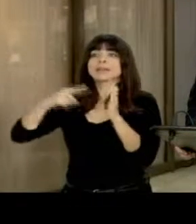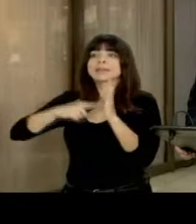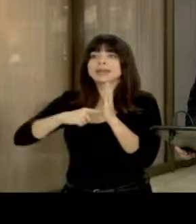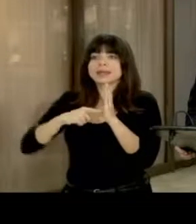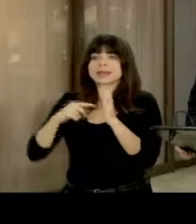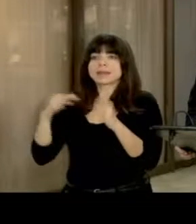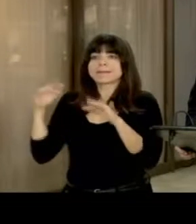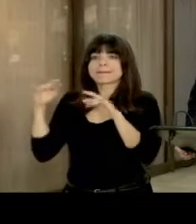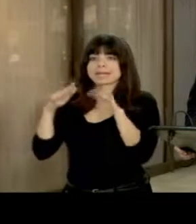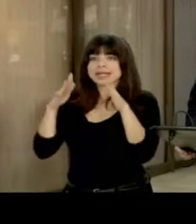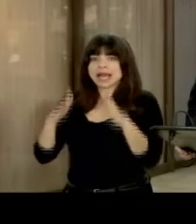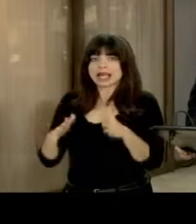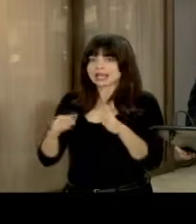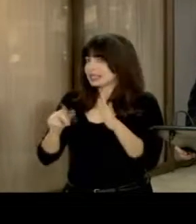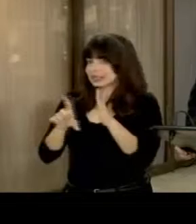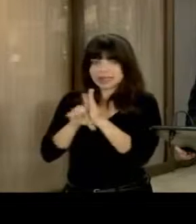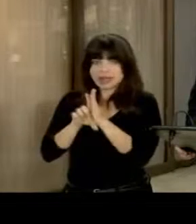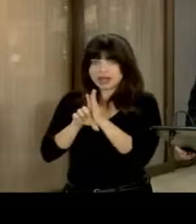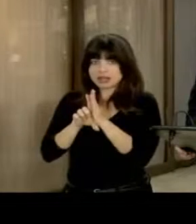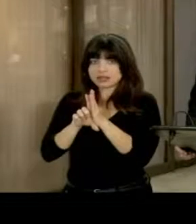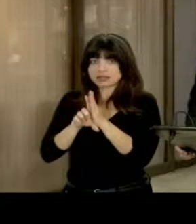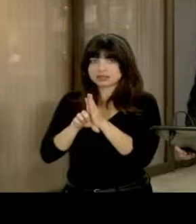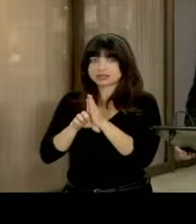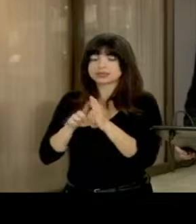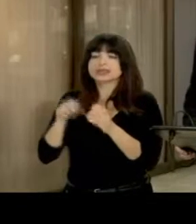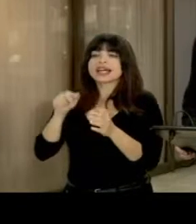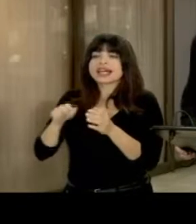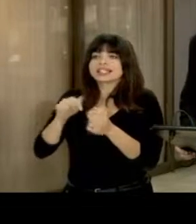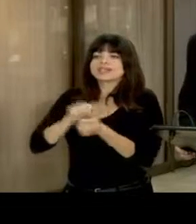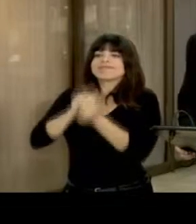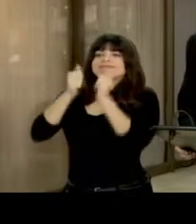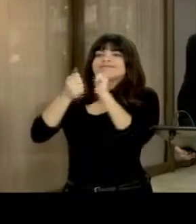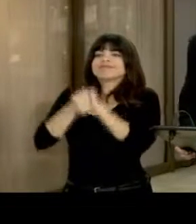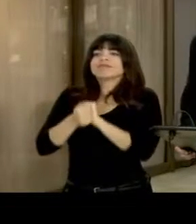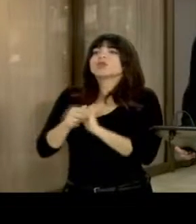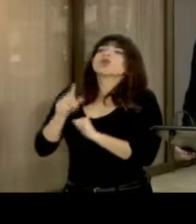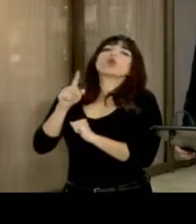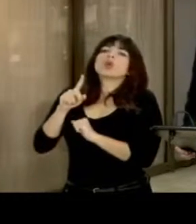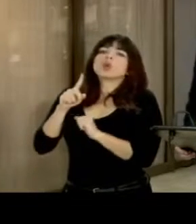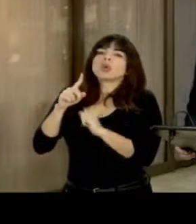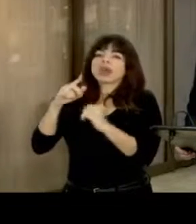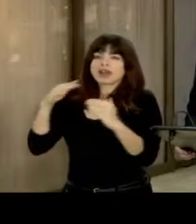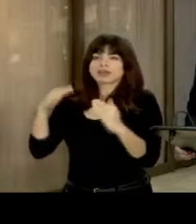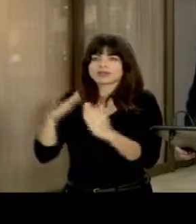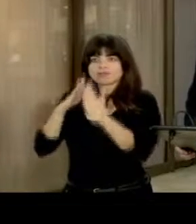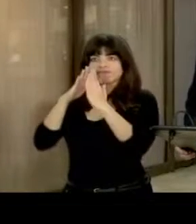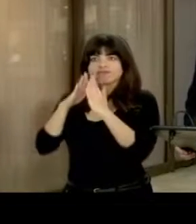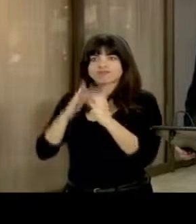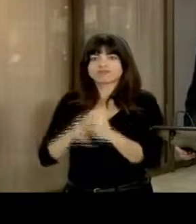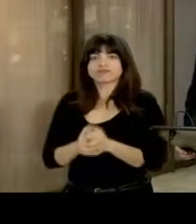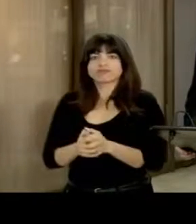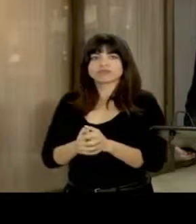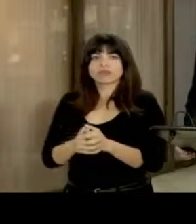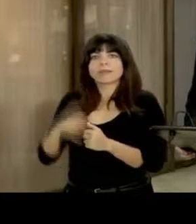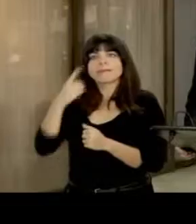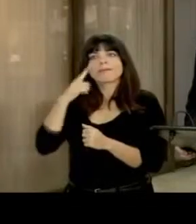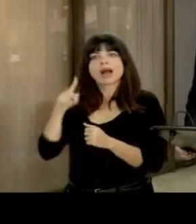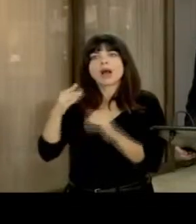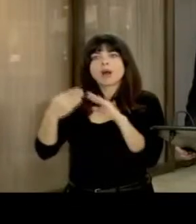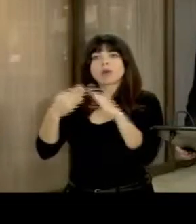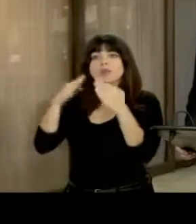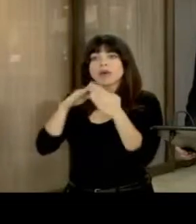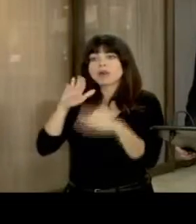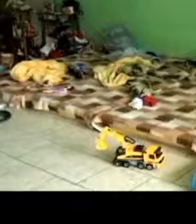migrantes irregulares, lo que se convierte en una afrenta al pueblo